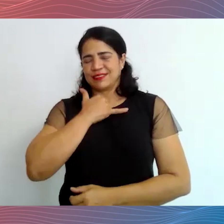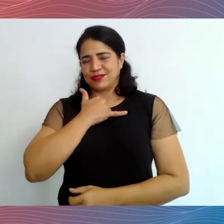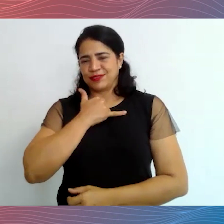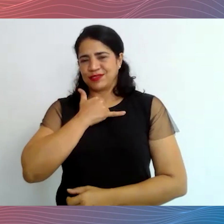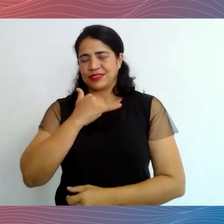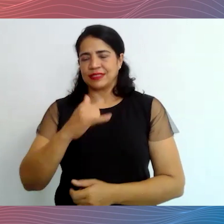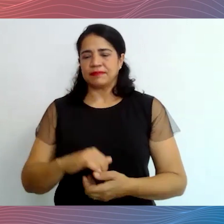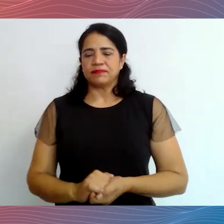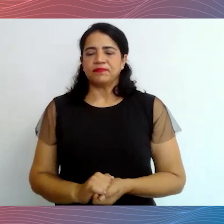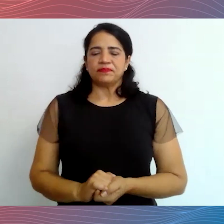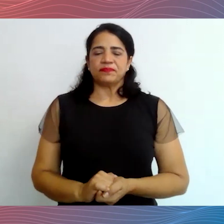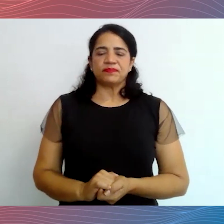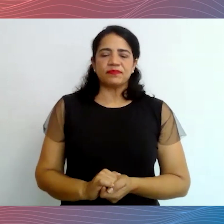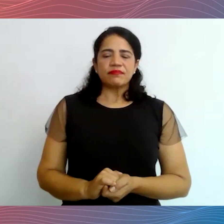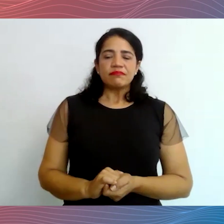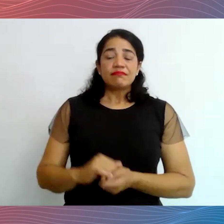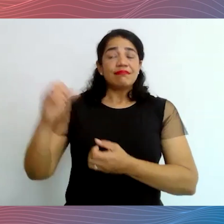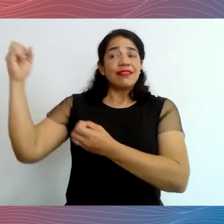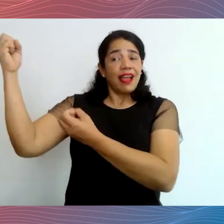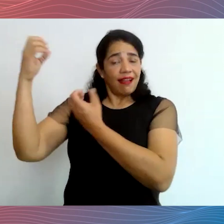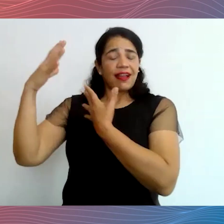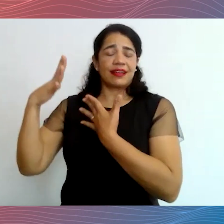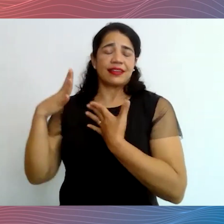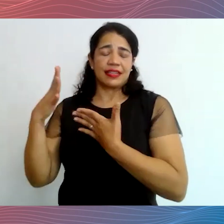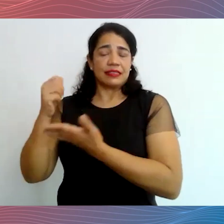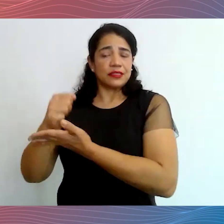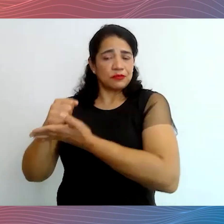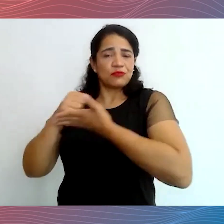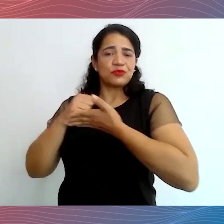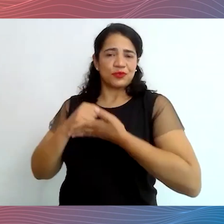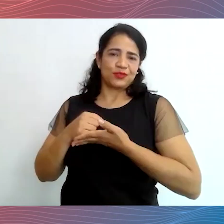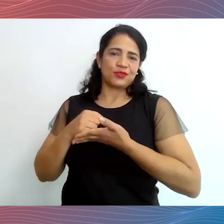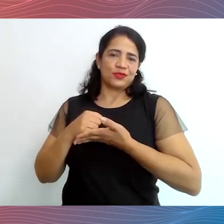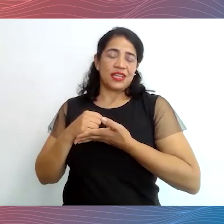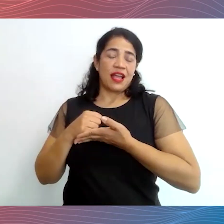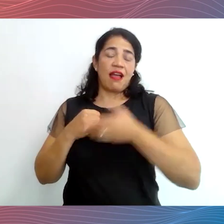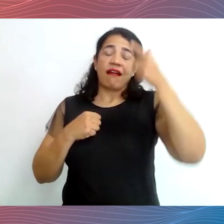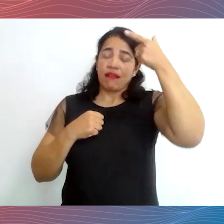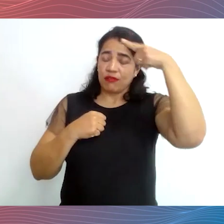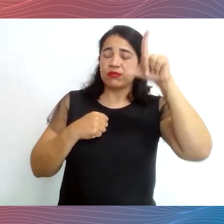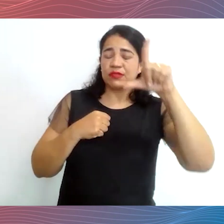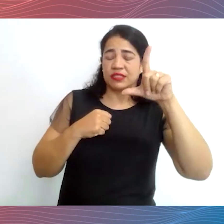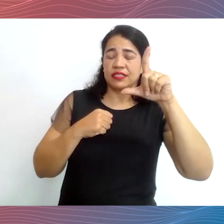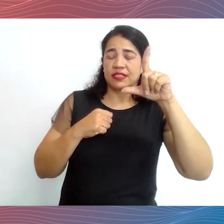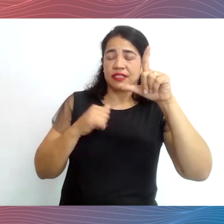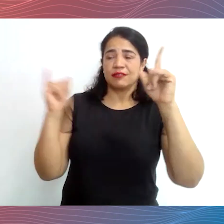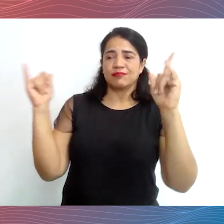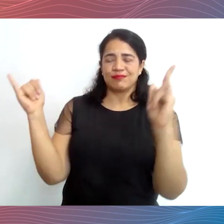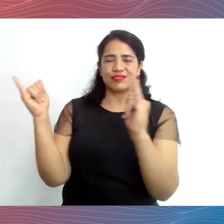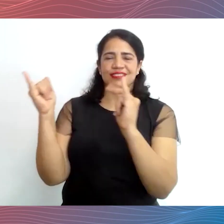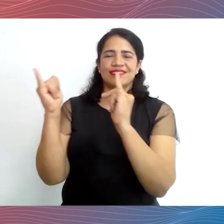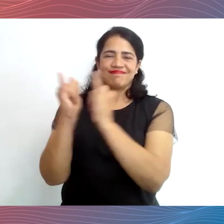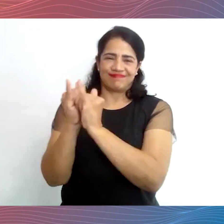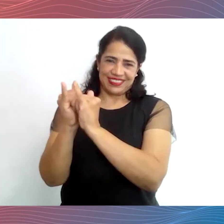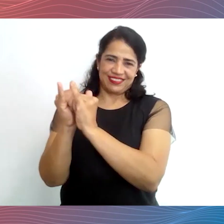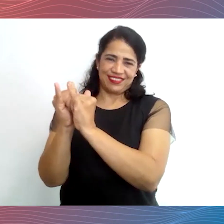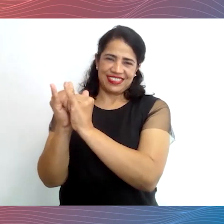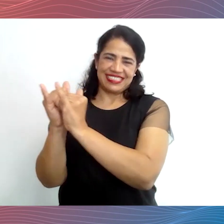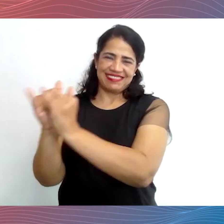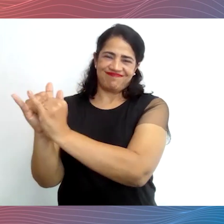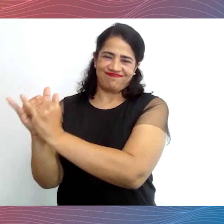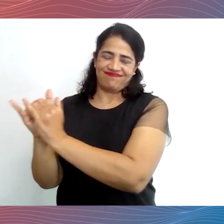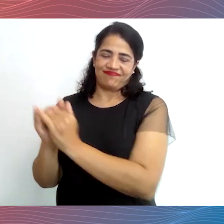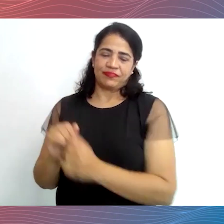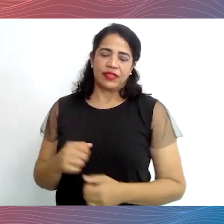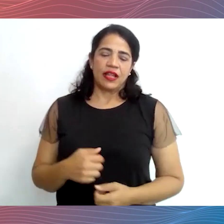qualidade de Cristo. Nós conseguimos nos perdoar uns aos outros. Para edificação precisamos de perdão. Se até hoje